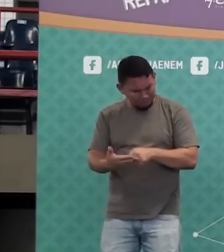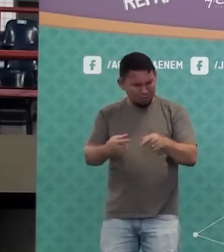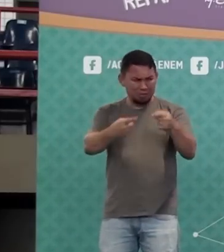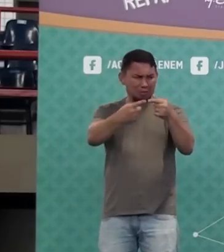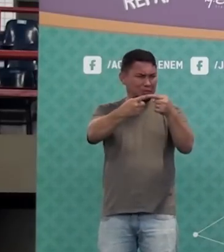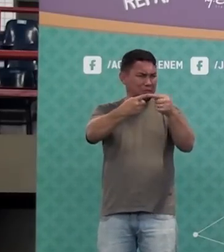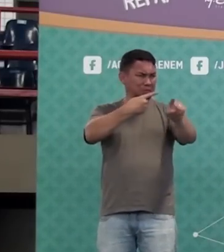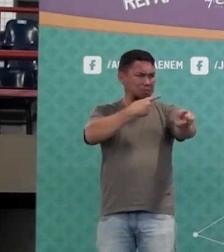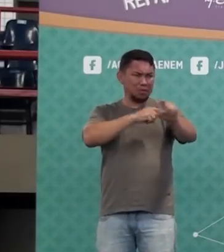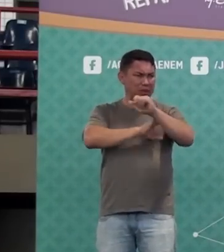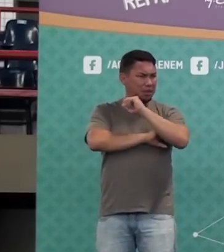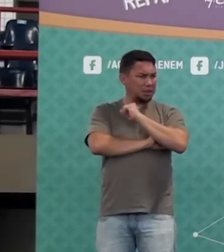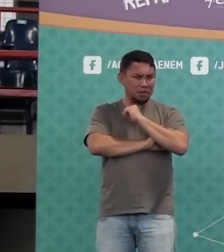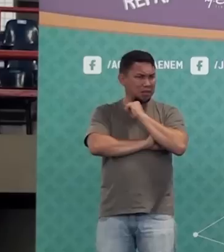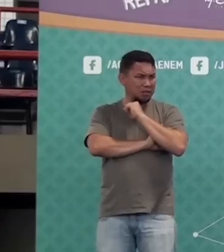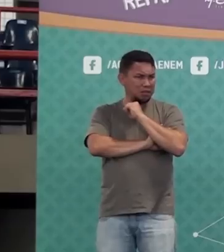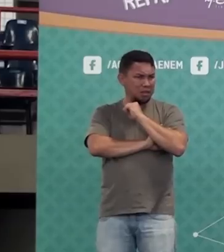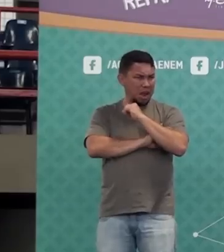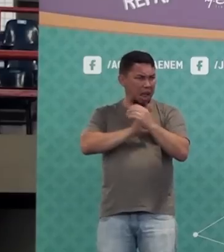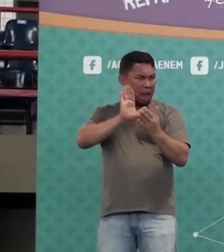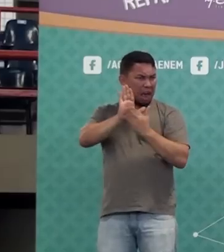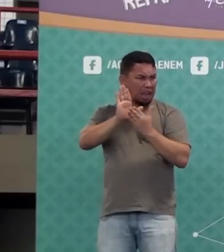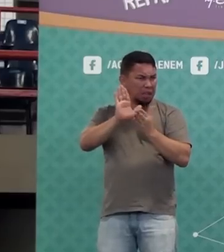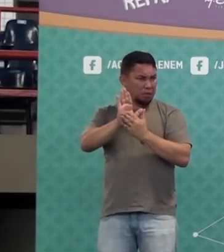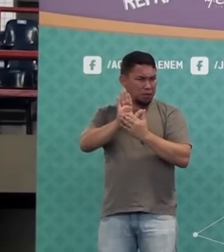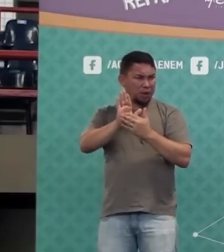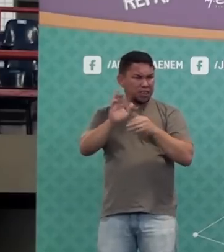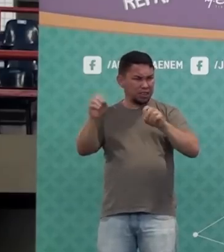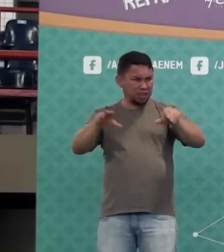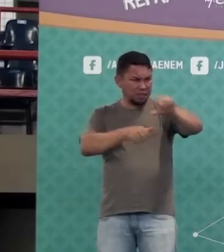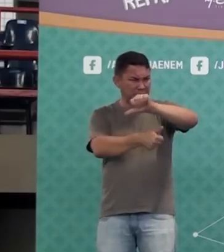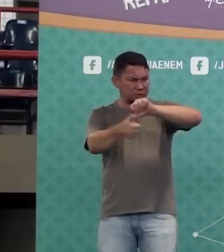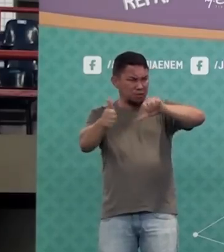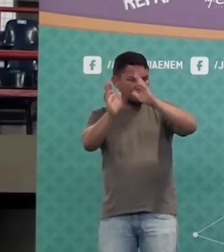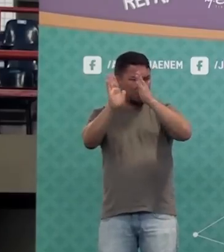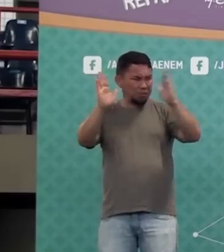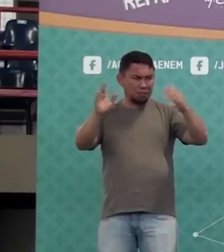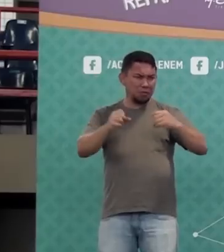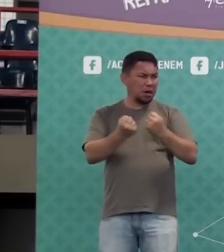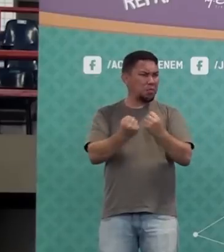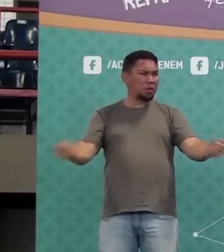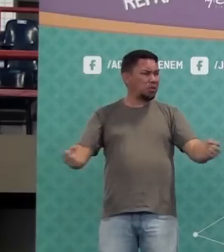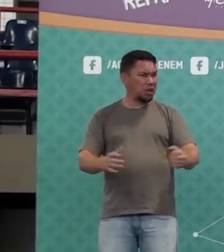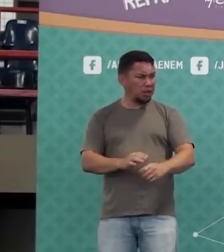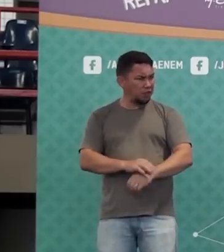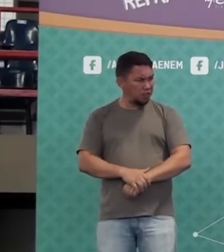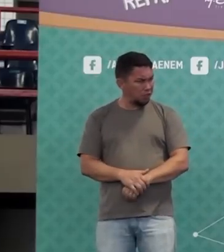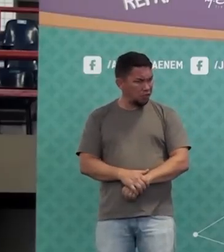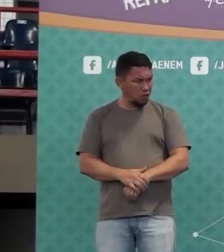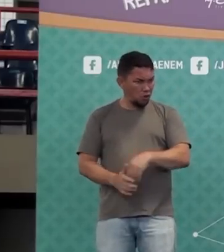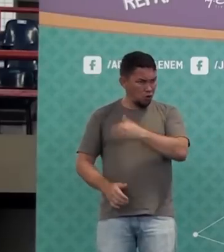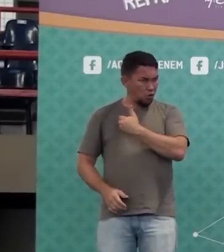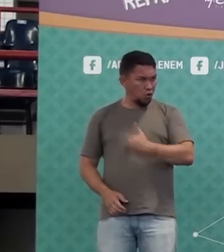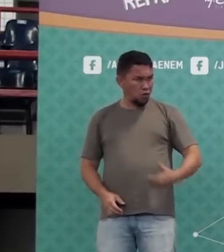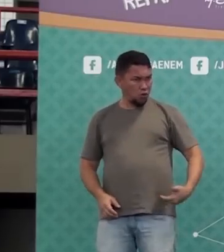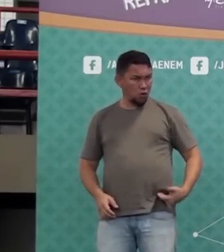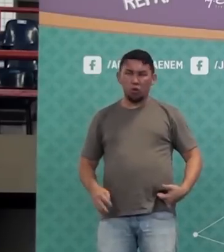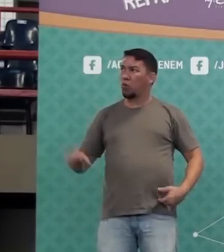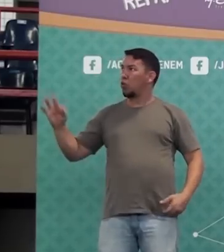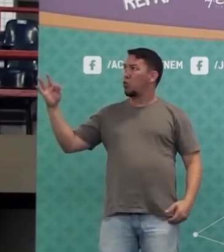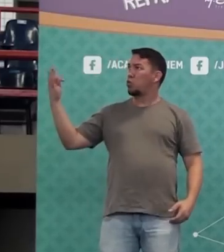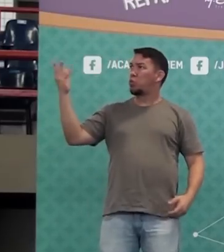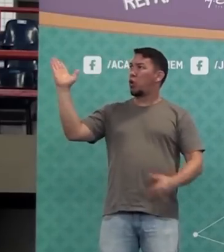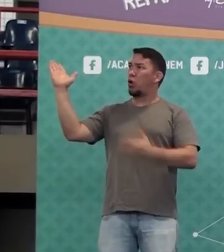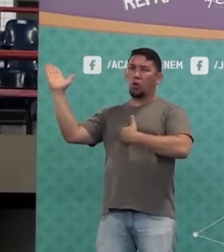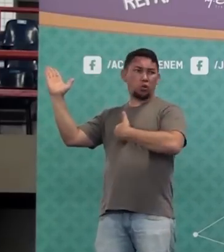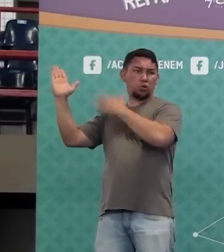aceitar essa saída, essa proposta de intervenção. É impossível um governo pegar todas